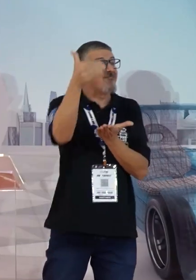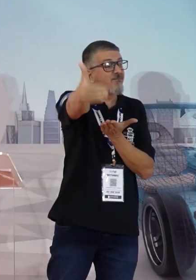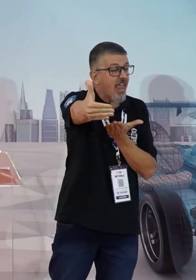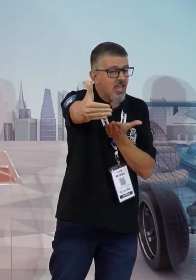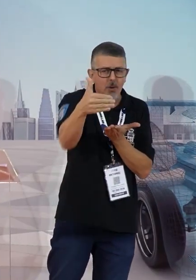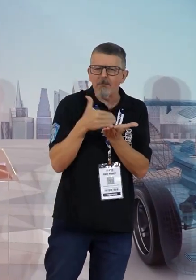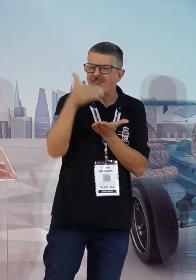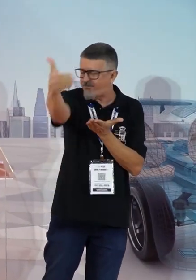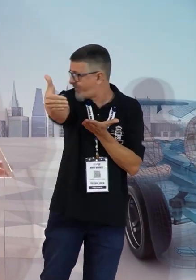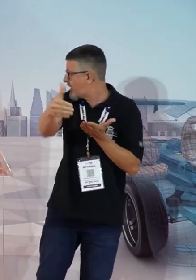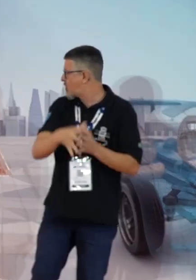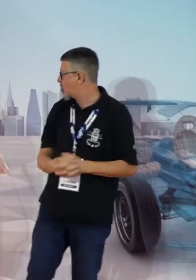Seguem pra frente.